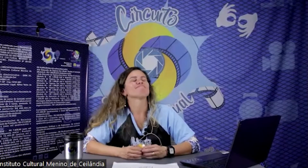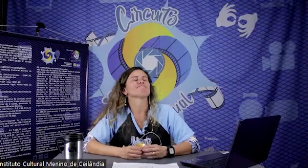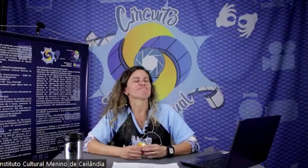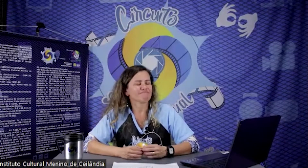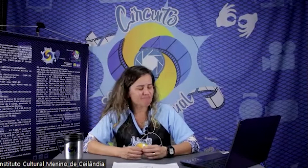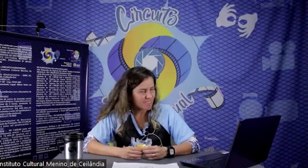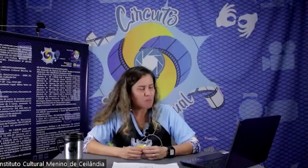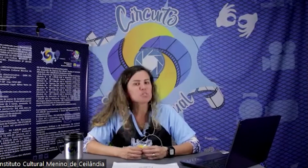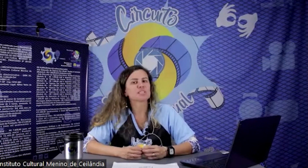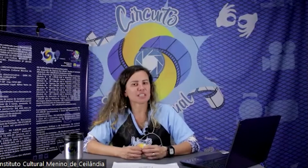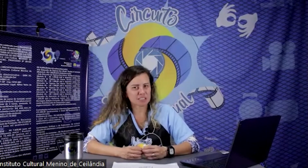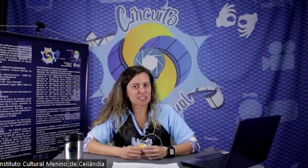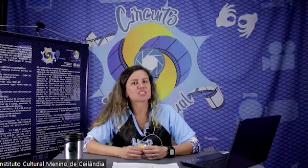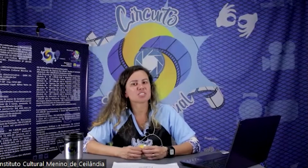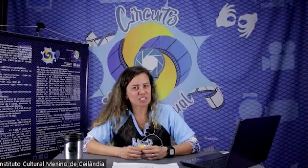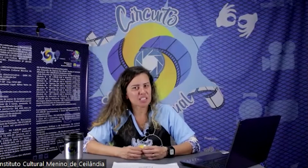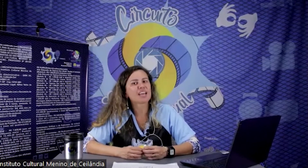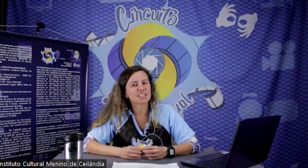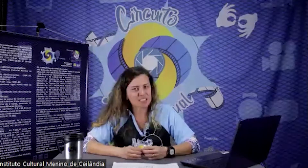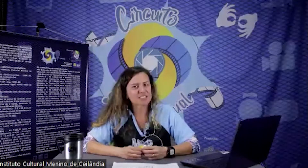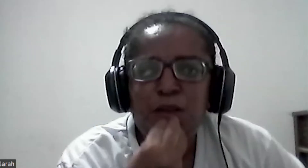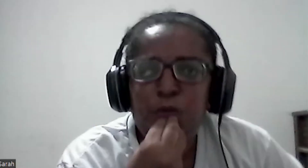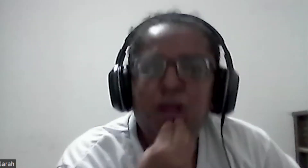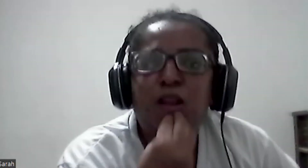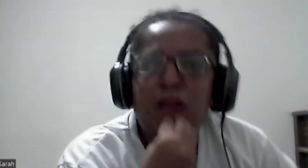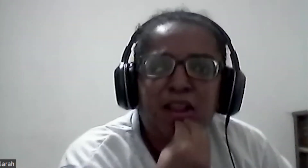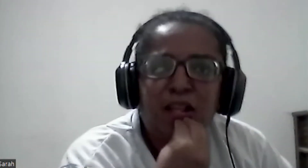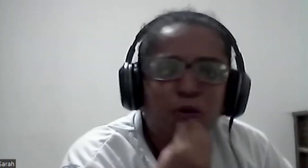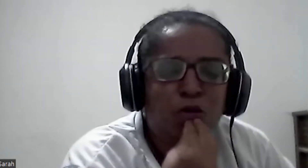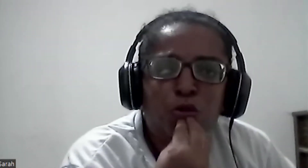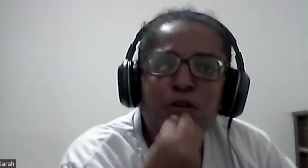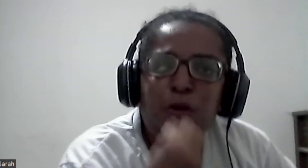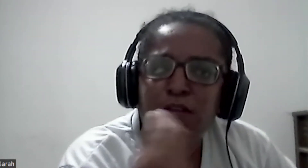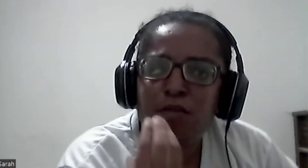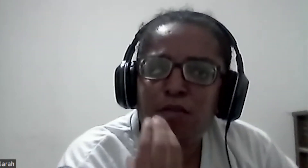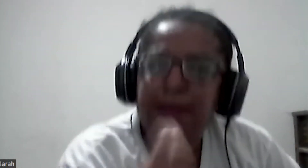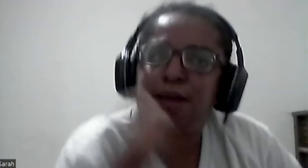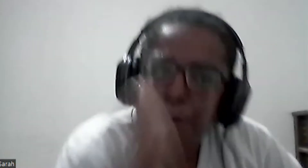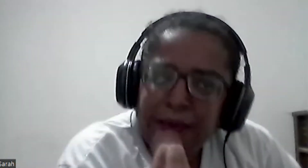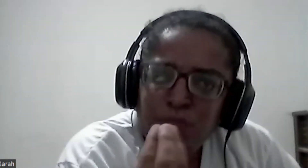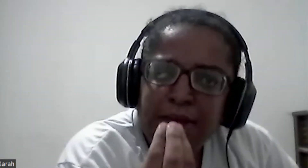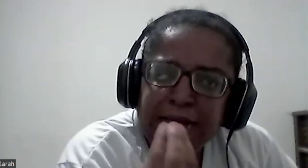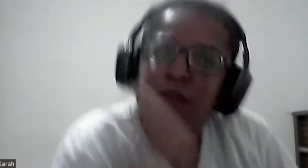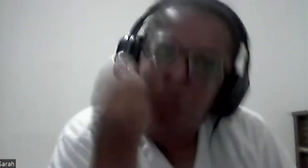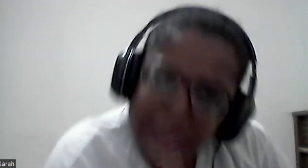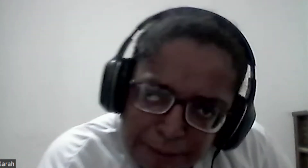isso. É muito interessante. É interessante. Interessante porque o surdo não questionar, não perguntar, não É, saber